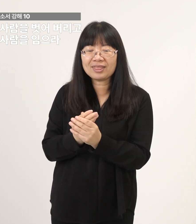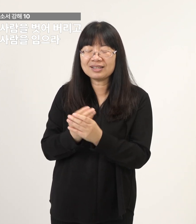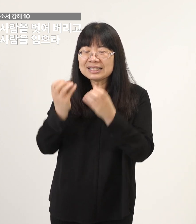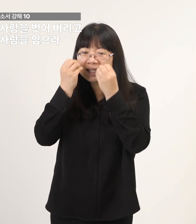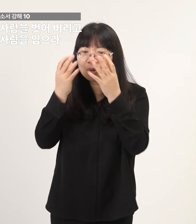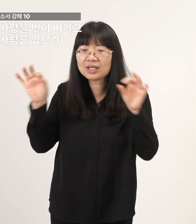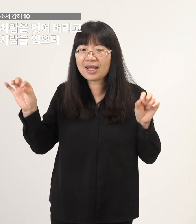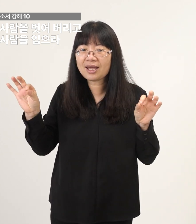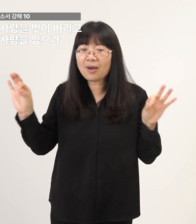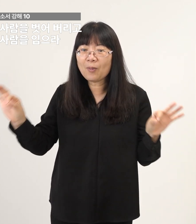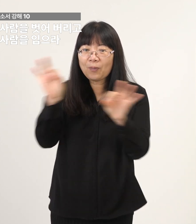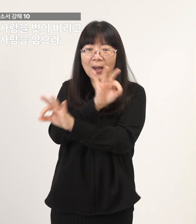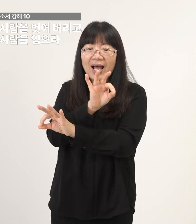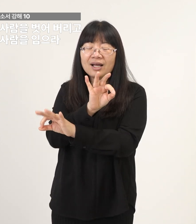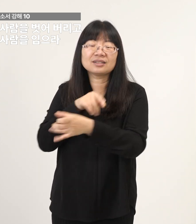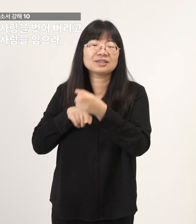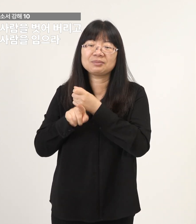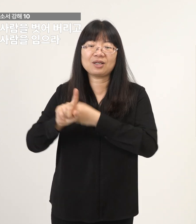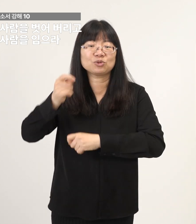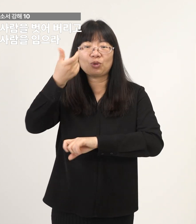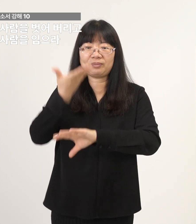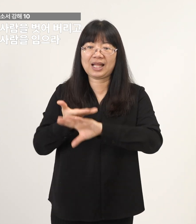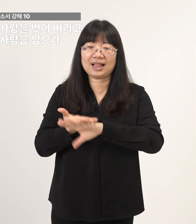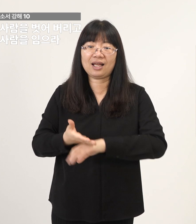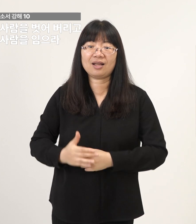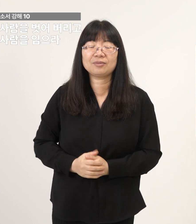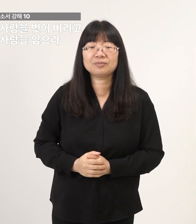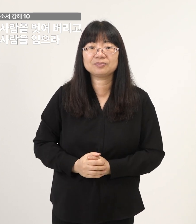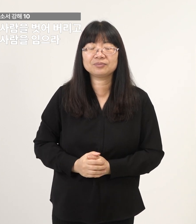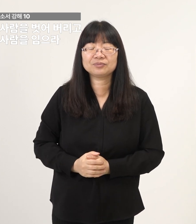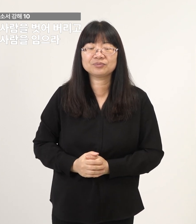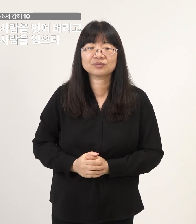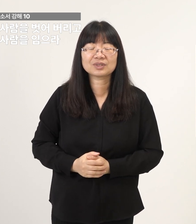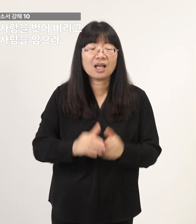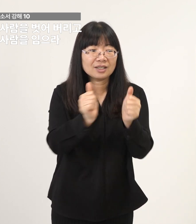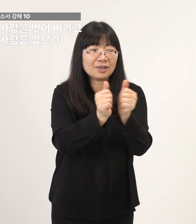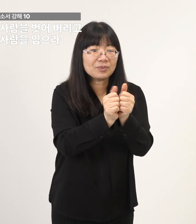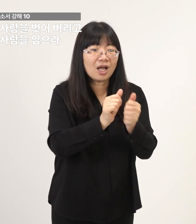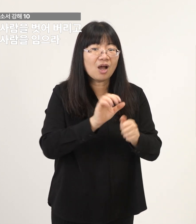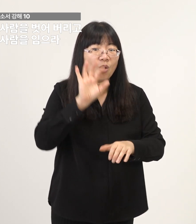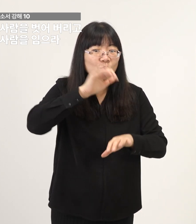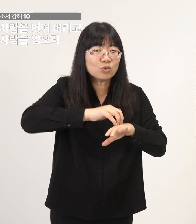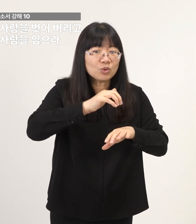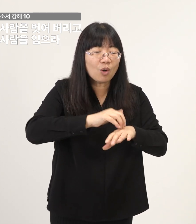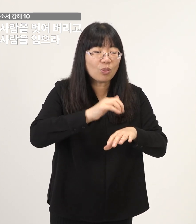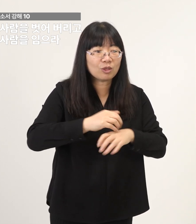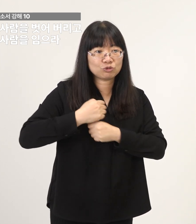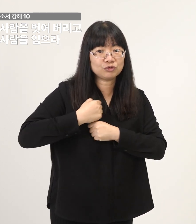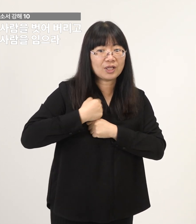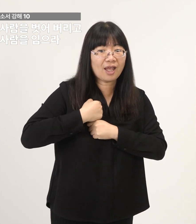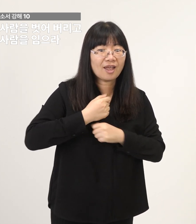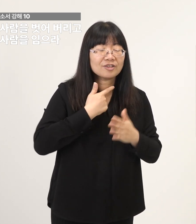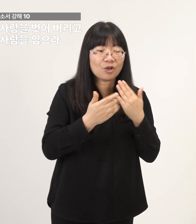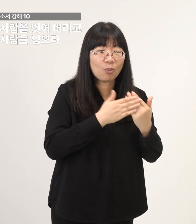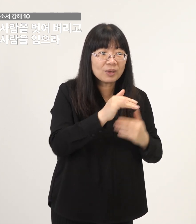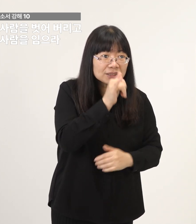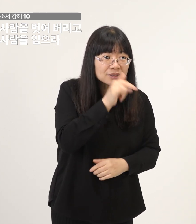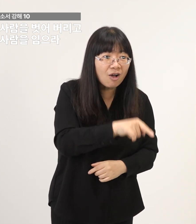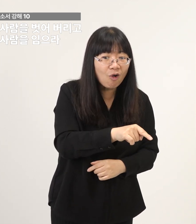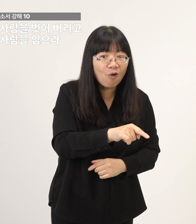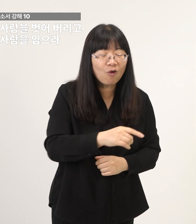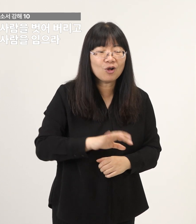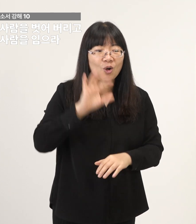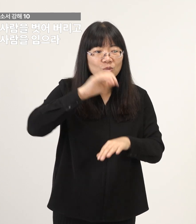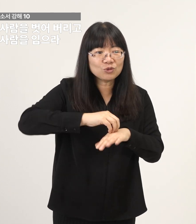아니에요. 우리 그 남자분들 다 훈련소 경험 있죠? 딱